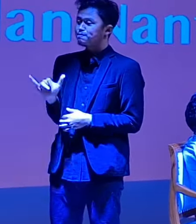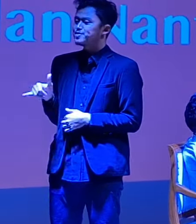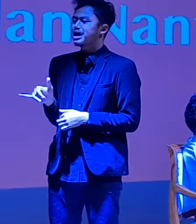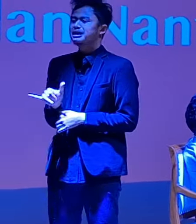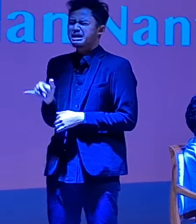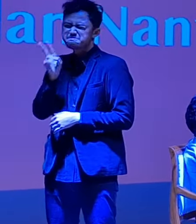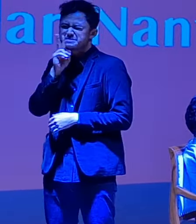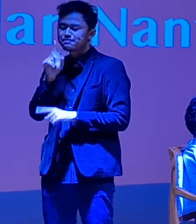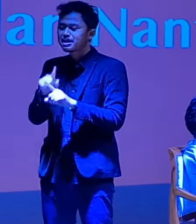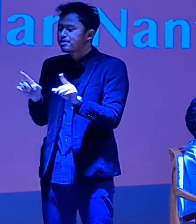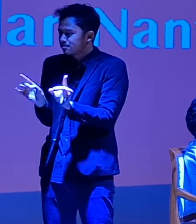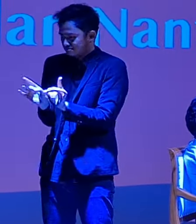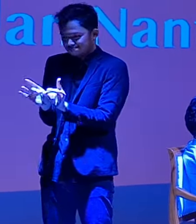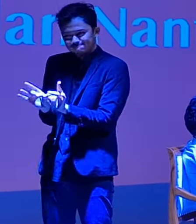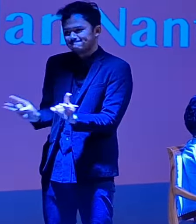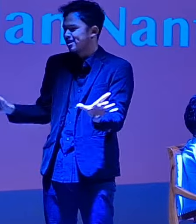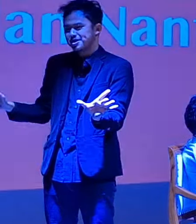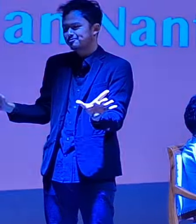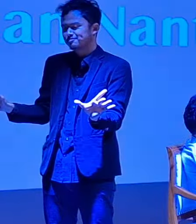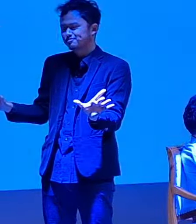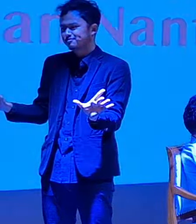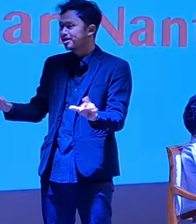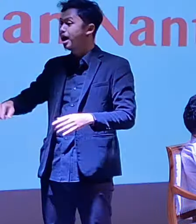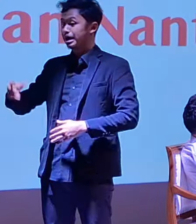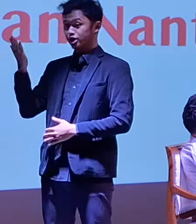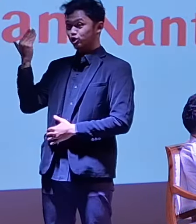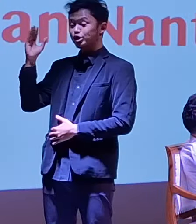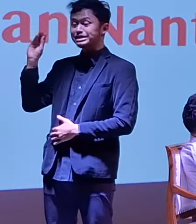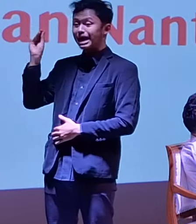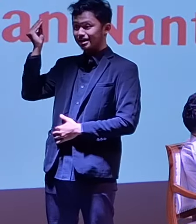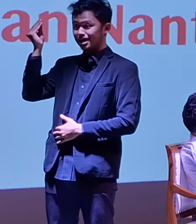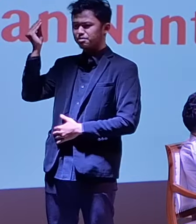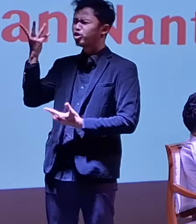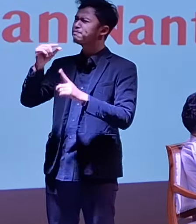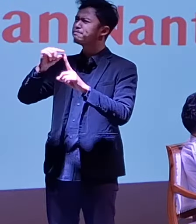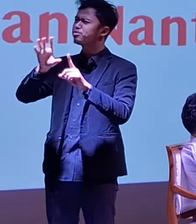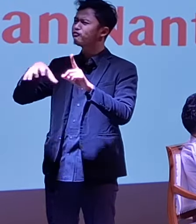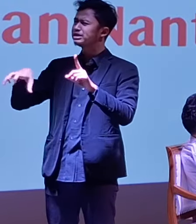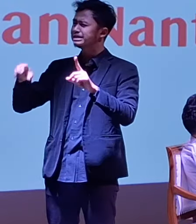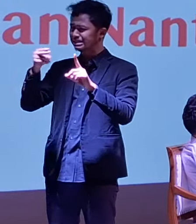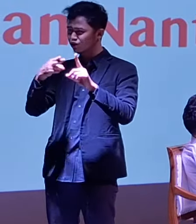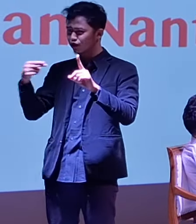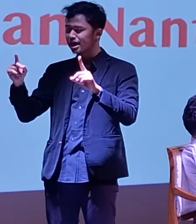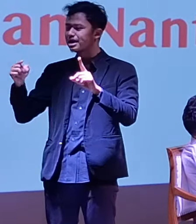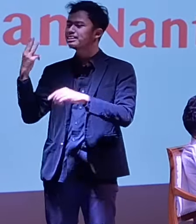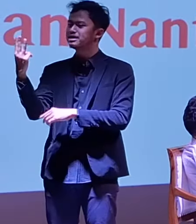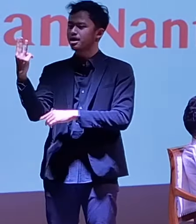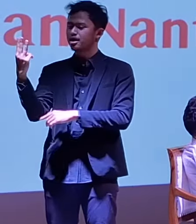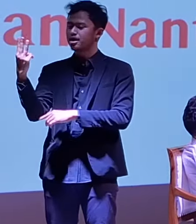sampai meleset, itu kita pisahkan. Dan Jakarta menjadi satu dari tiga provinsi, kalau tidak salah, yang